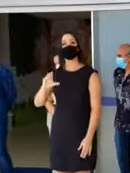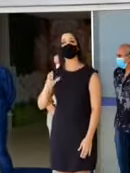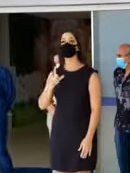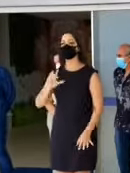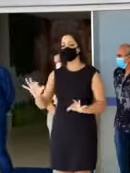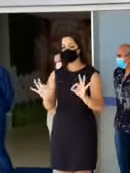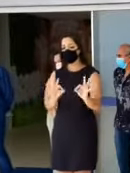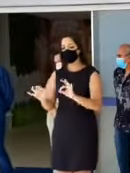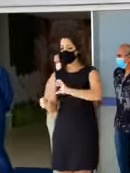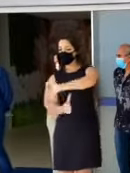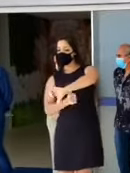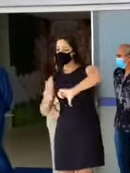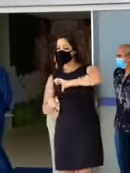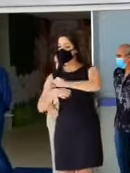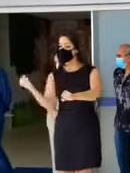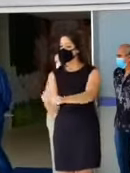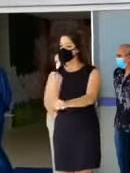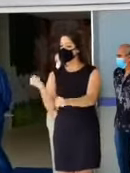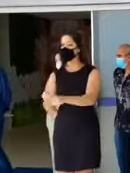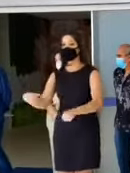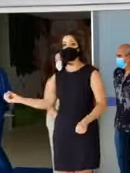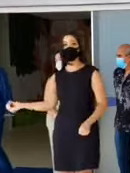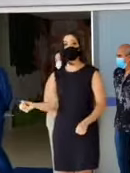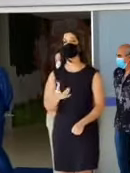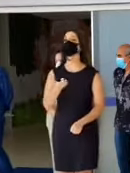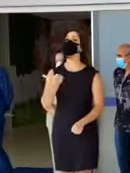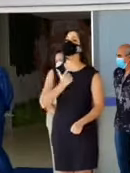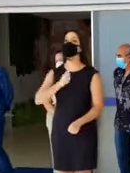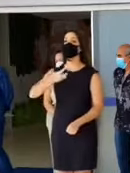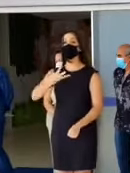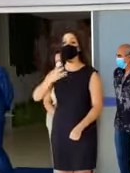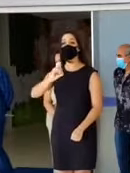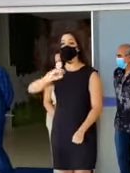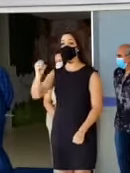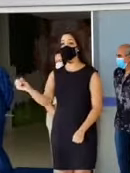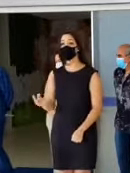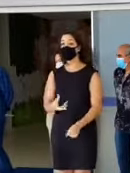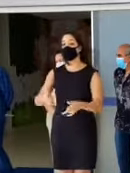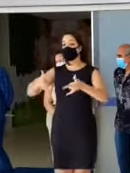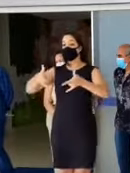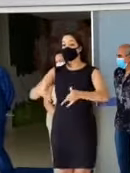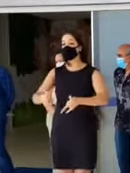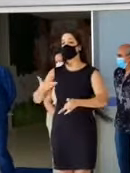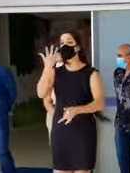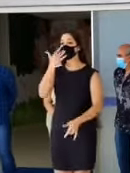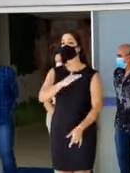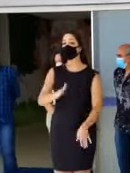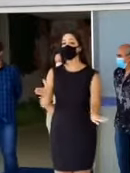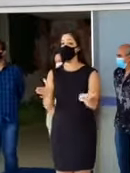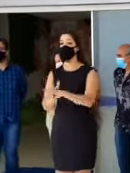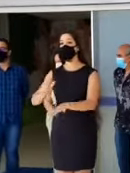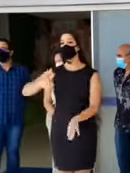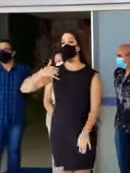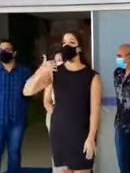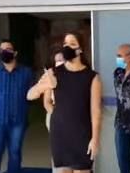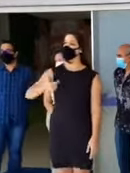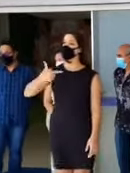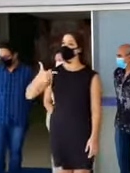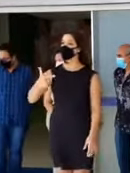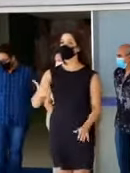foi reestruturado, adequado e possui 30 leitos para atender crianças de até 12 anos de